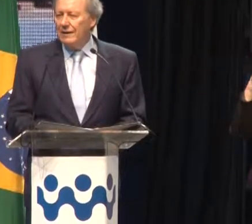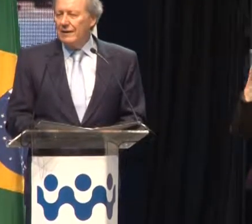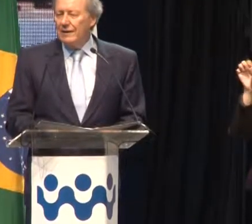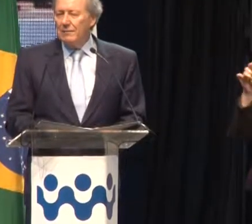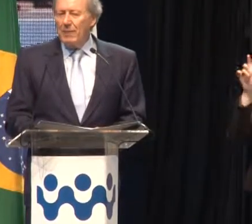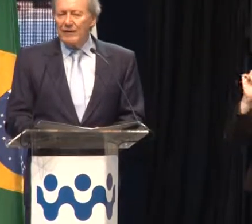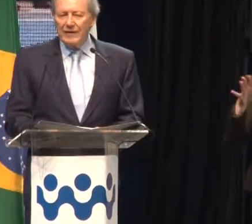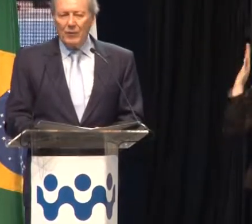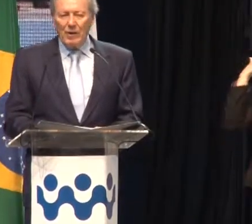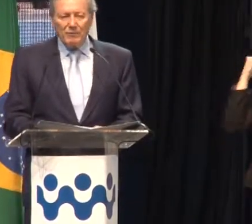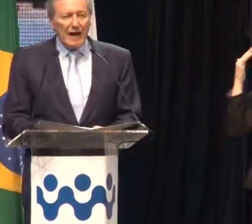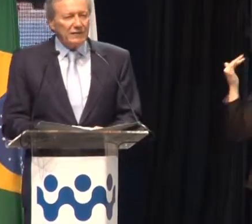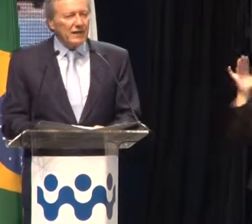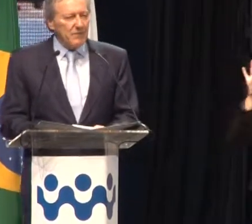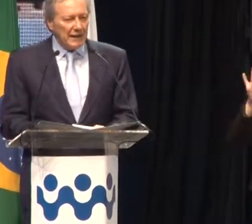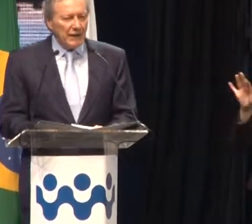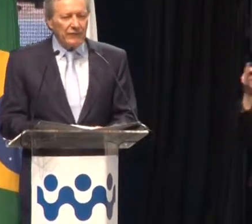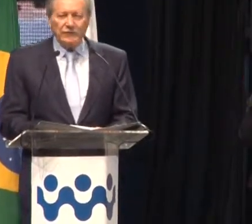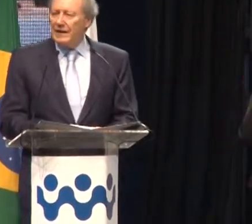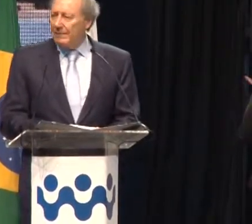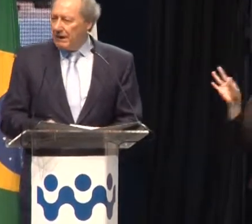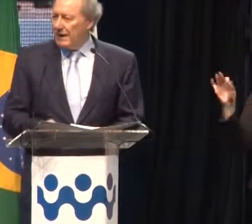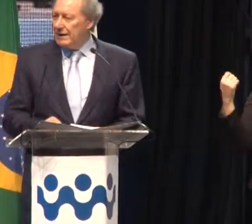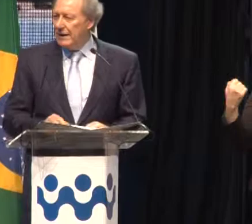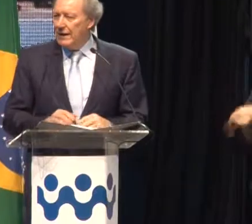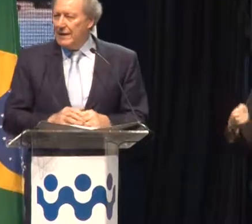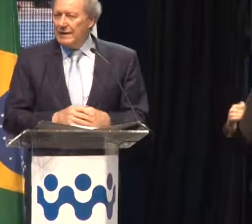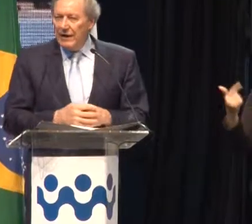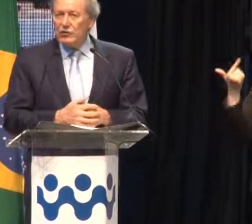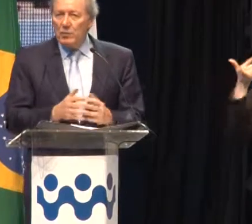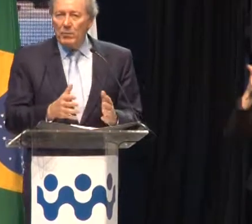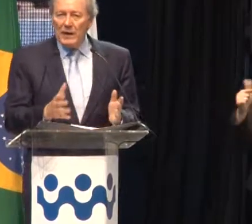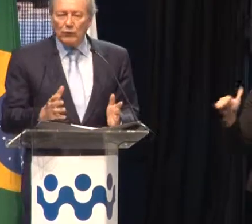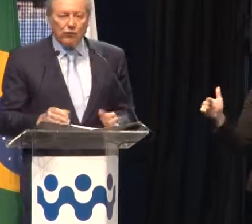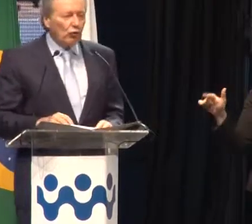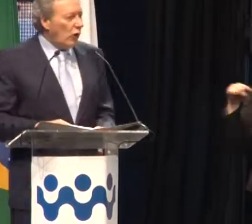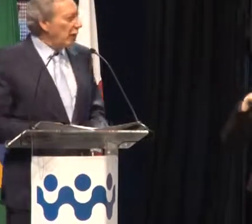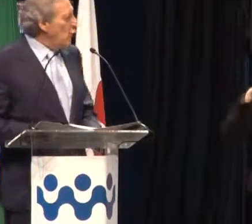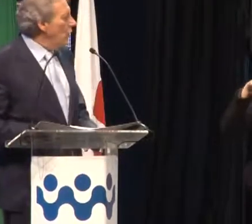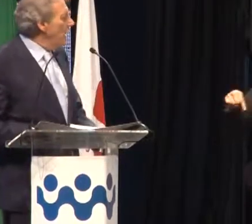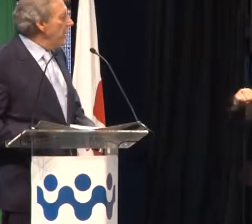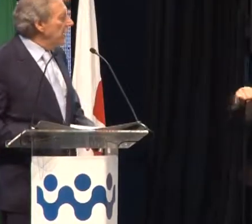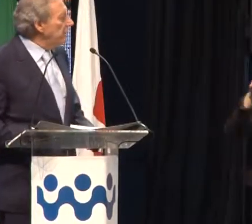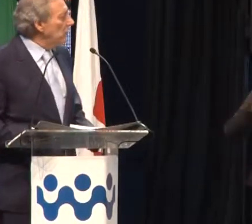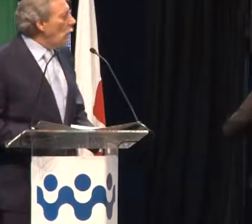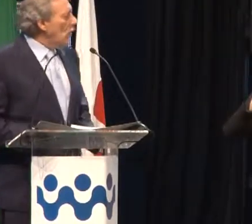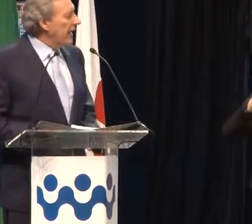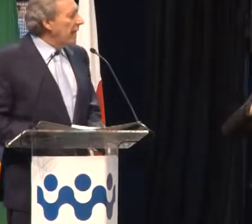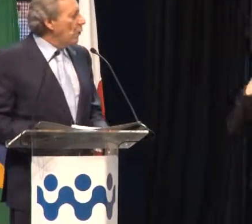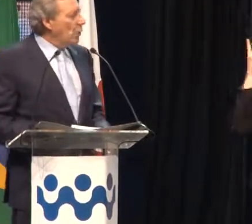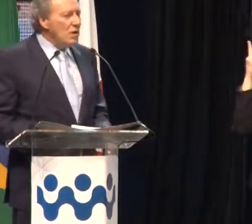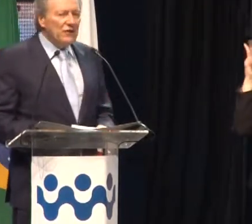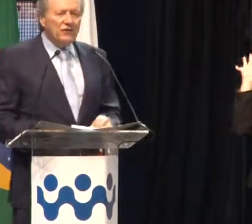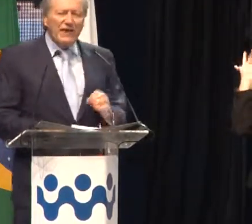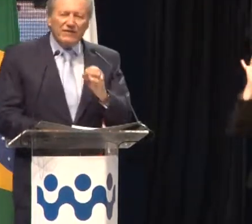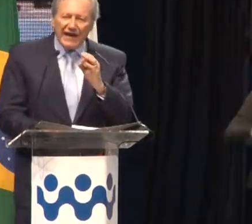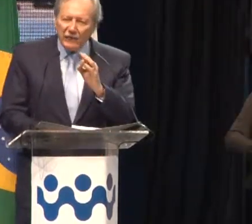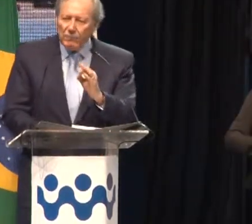conhecida, mas é uma frase que merece ser lembrada neste momento histórico em que se